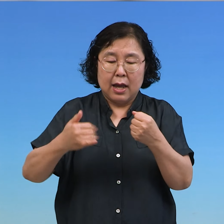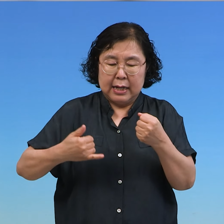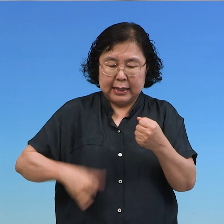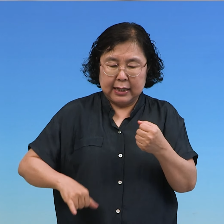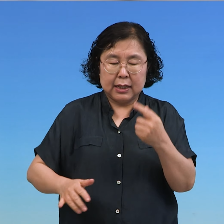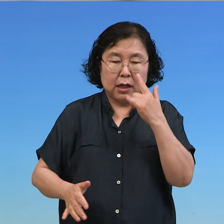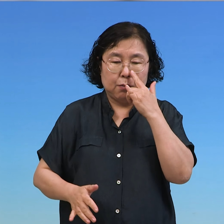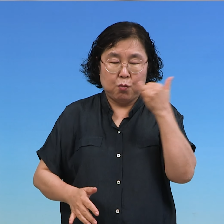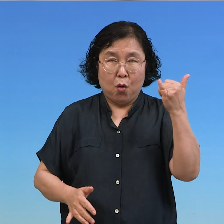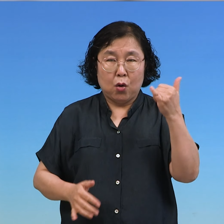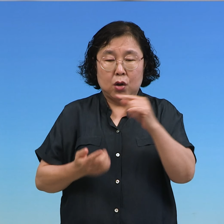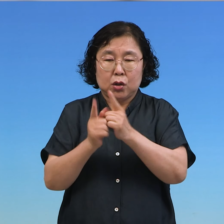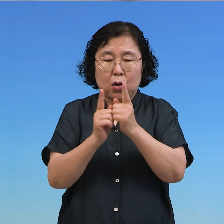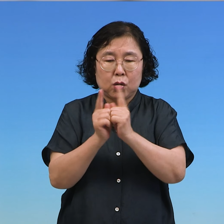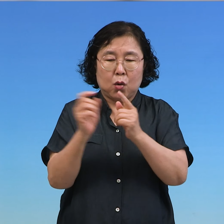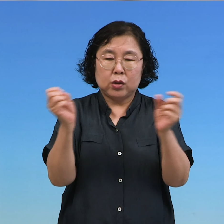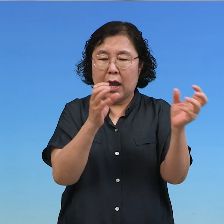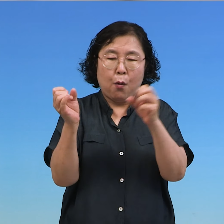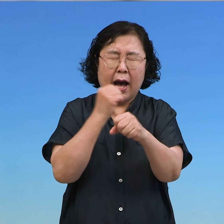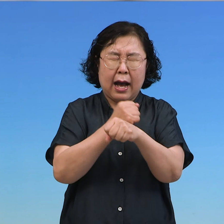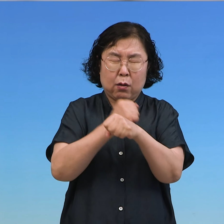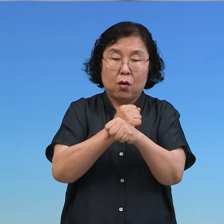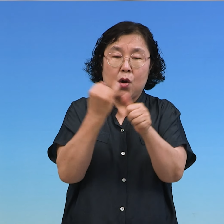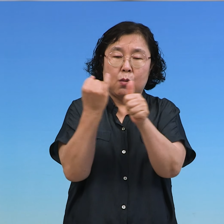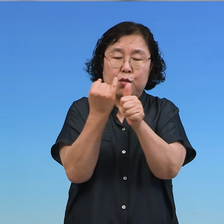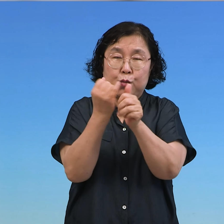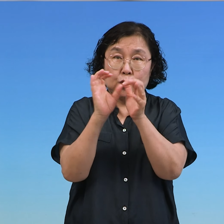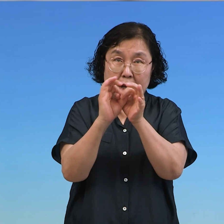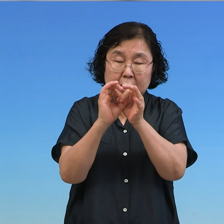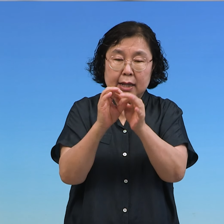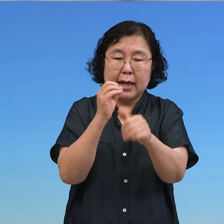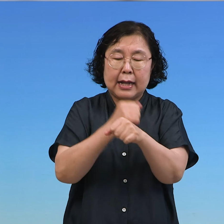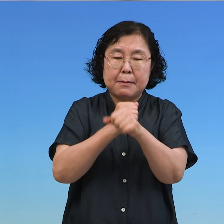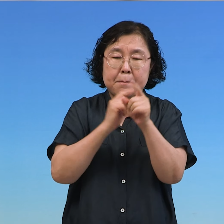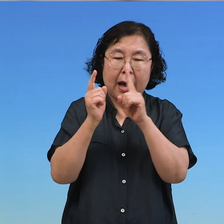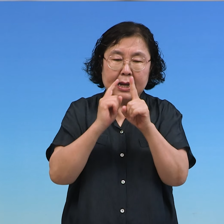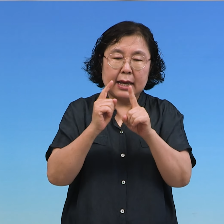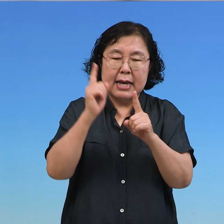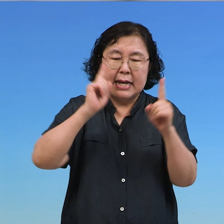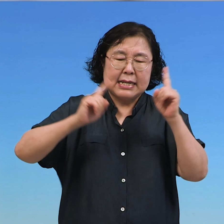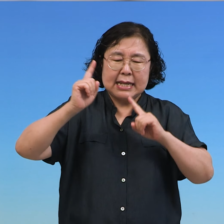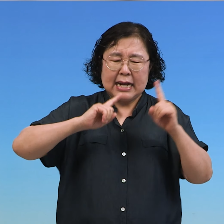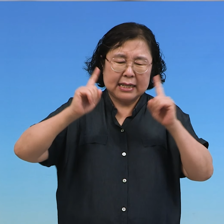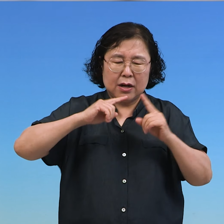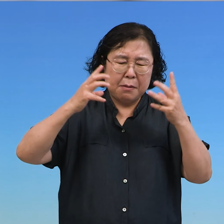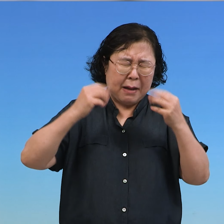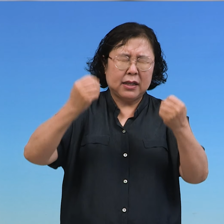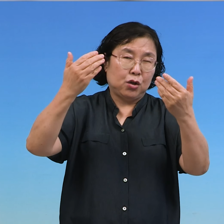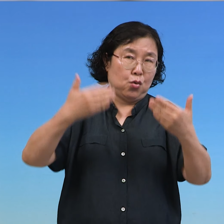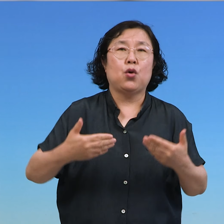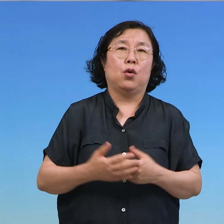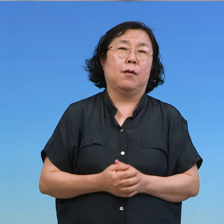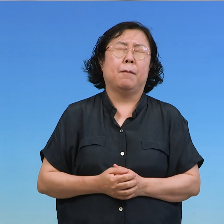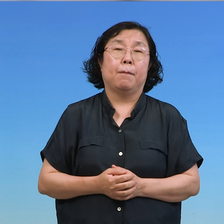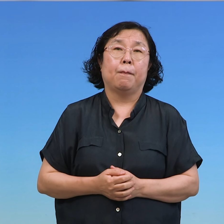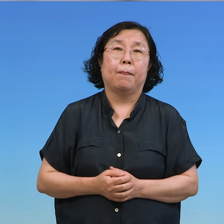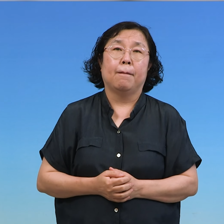하는 말 부모가 자식에게 하는 말 부부가 부부에게 하는 말 남편이 아내에게 비수를 꽂아